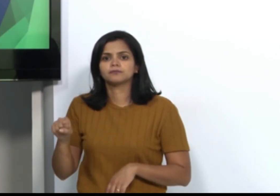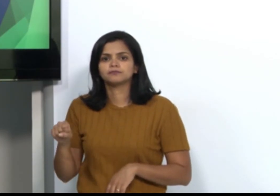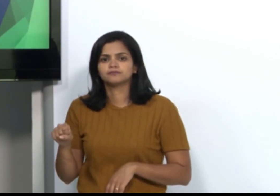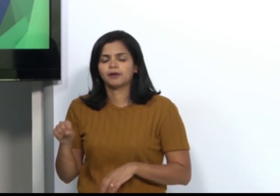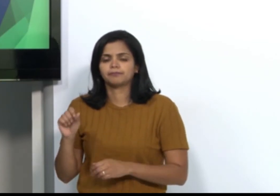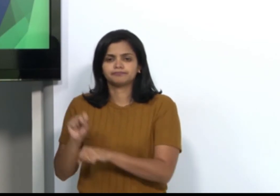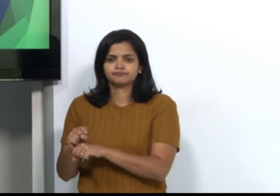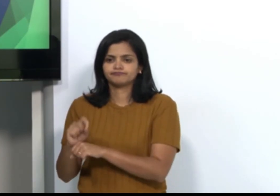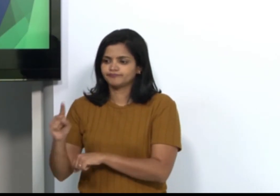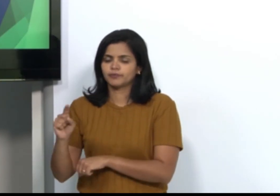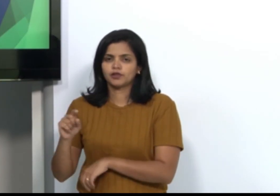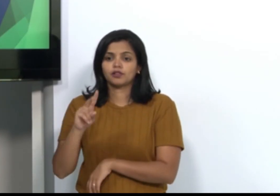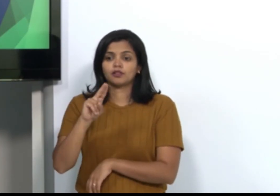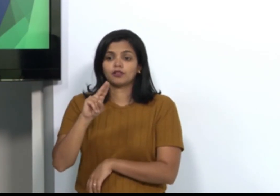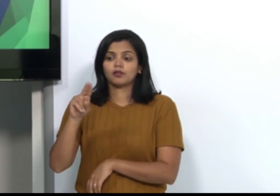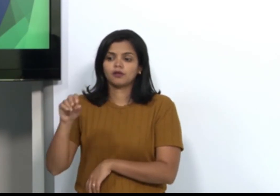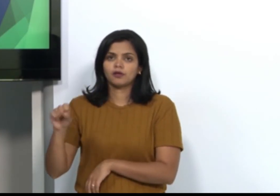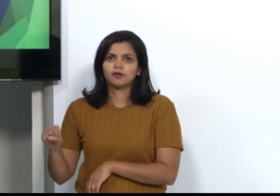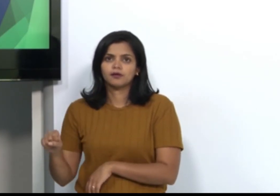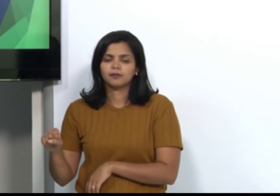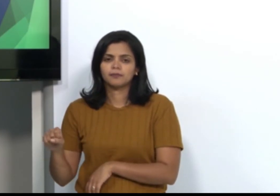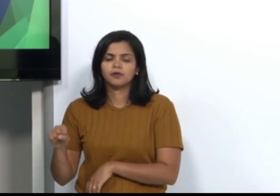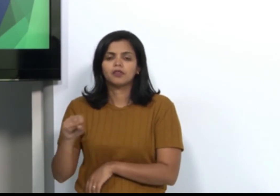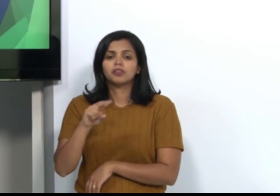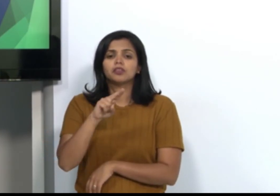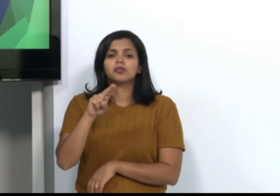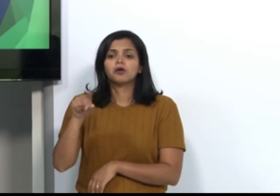começou, parou aqui.